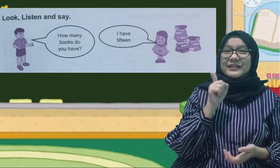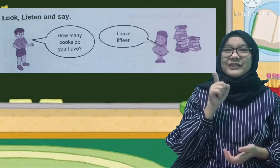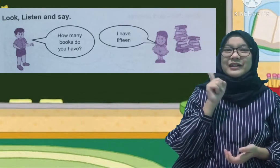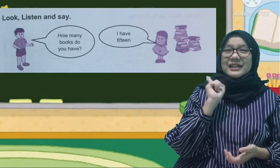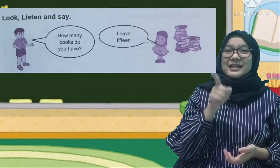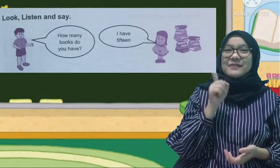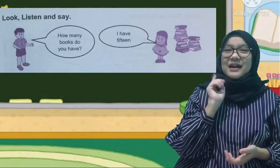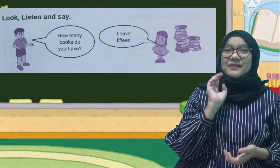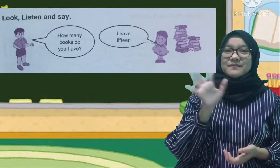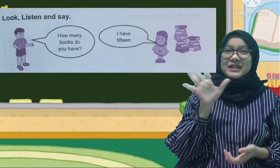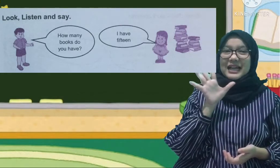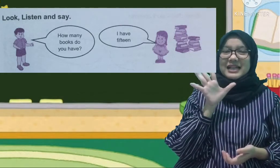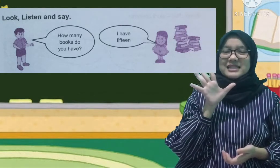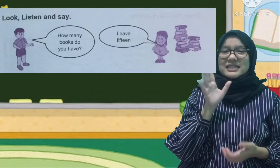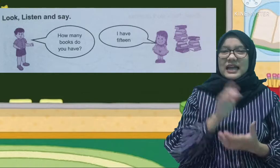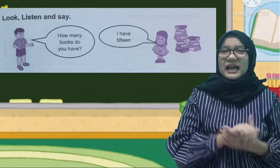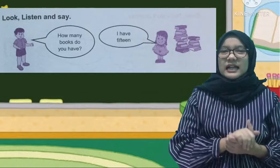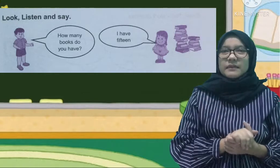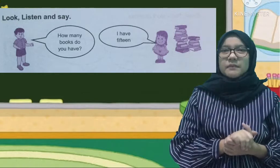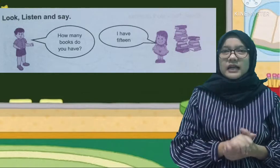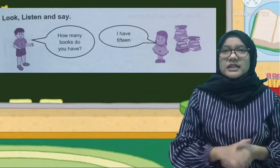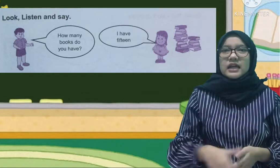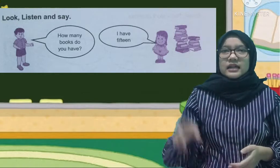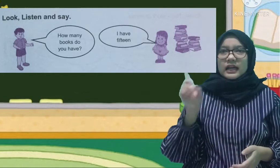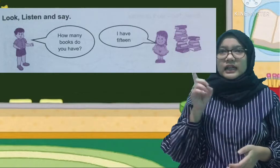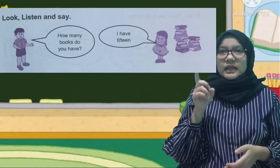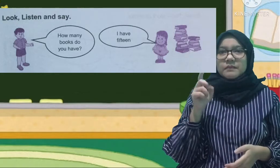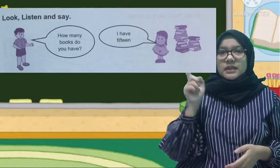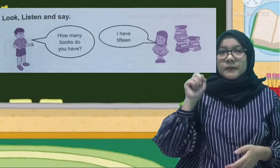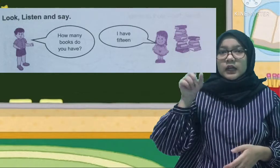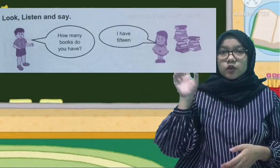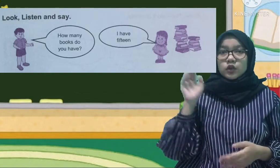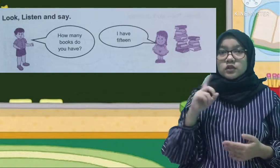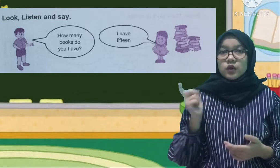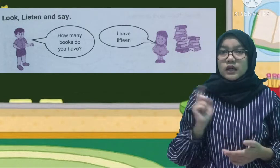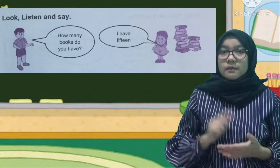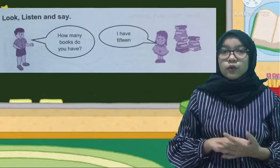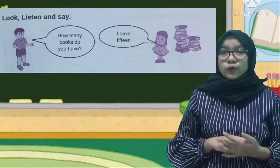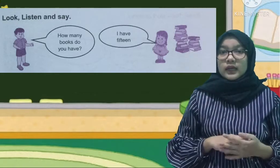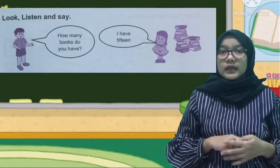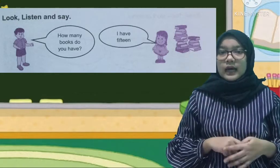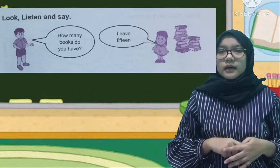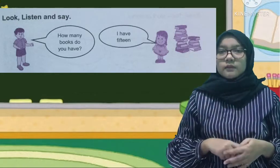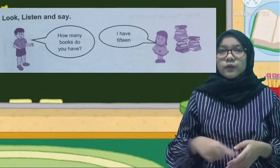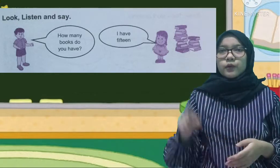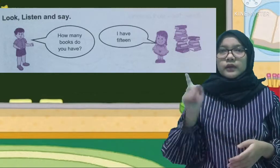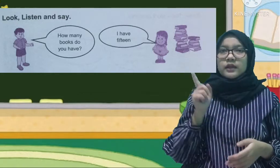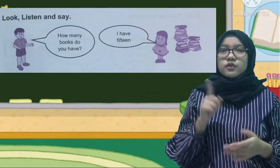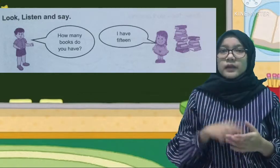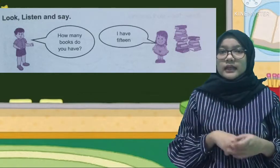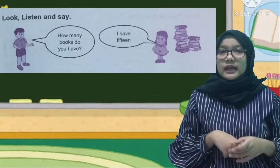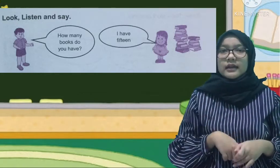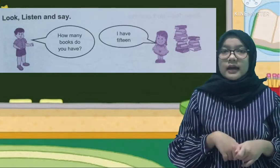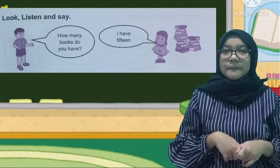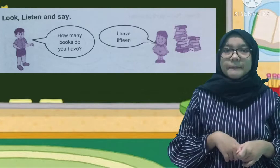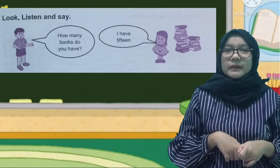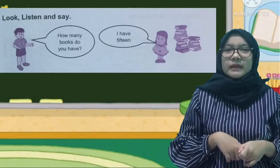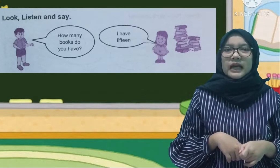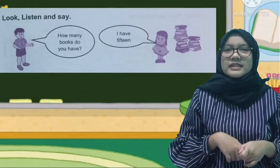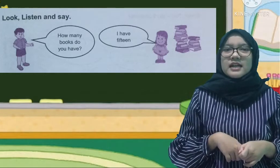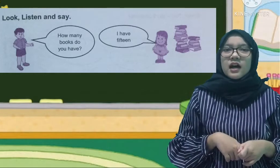okay, good. 15. Nah, 15. Nah, kita bisa menghitung di situ ada bukunya ya. Bukunya jumlahnya